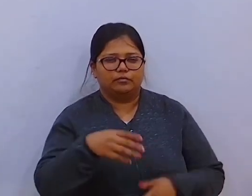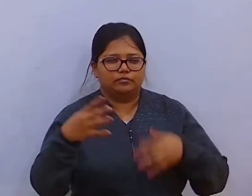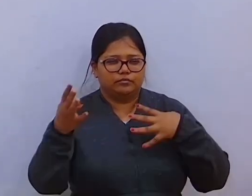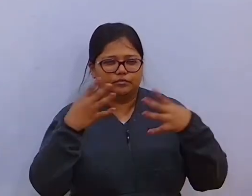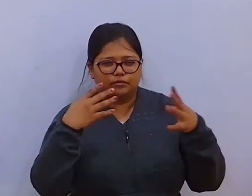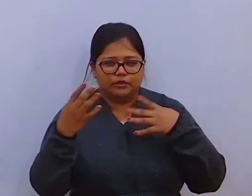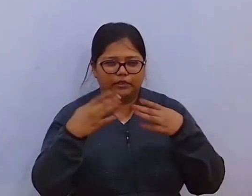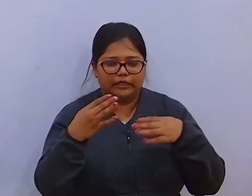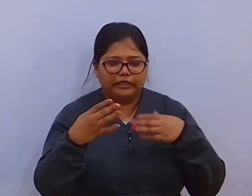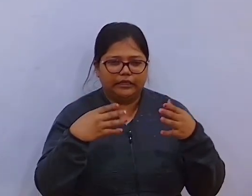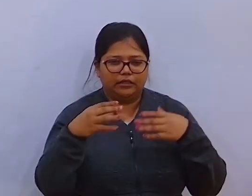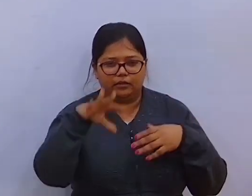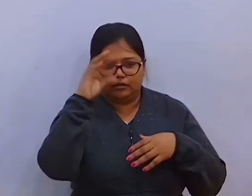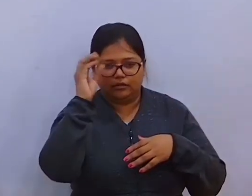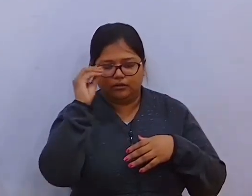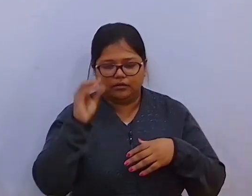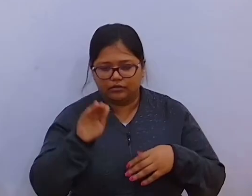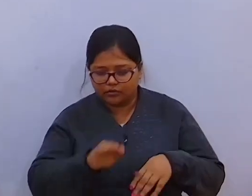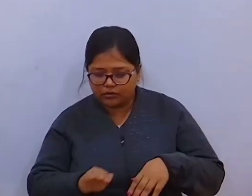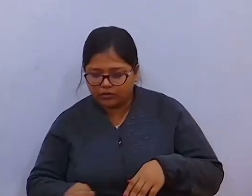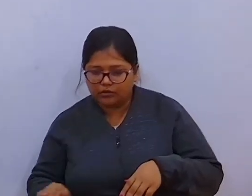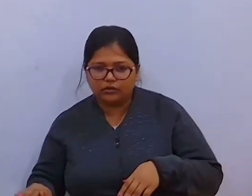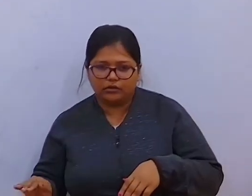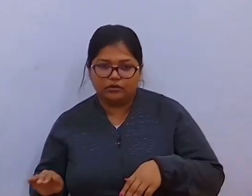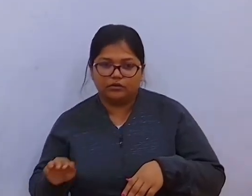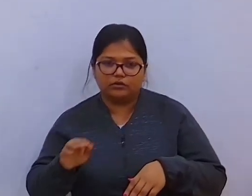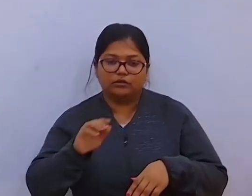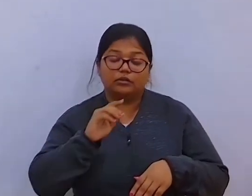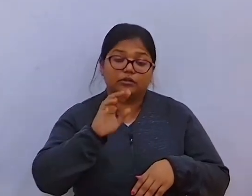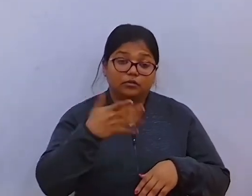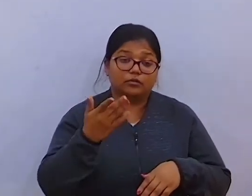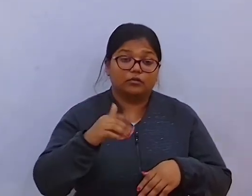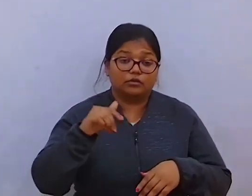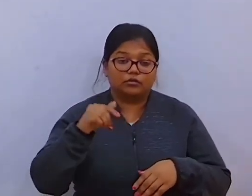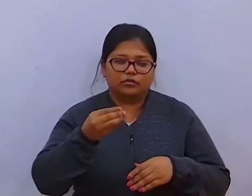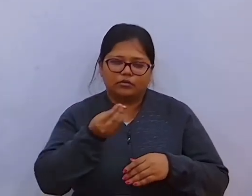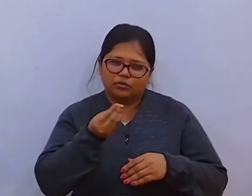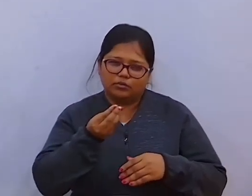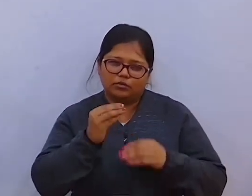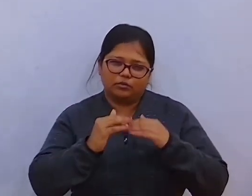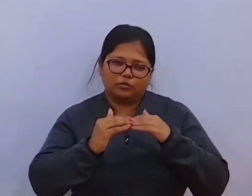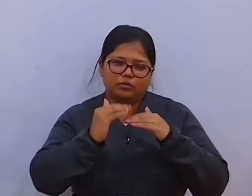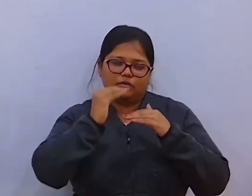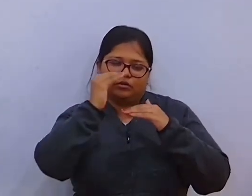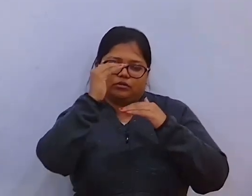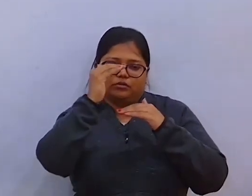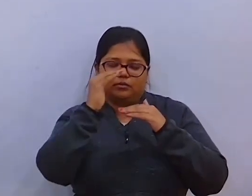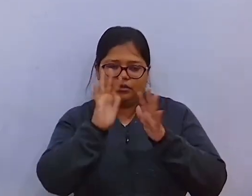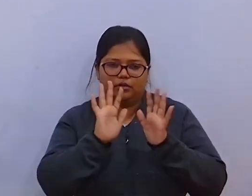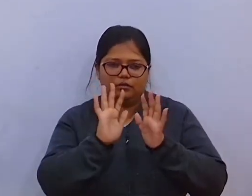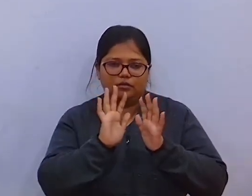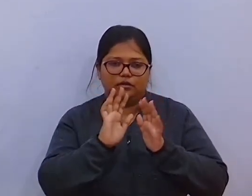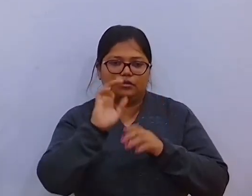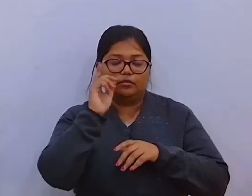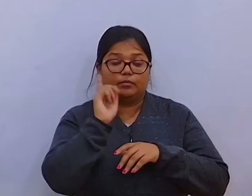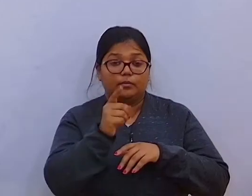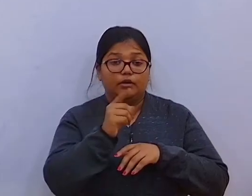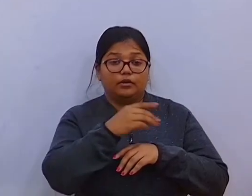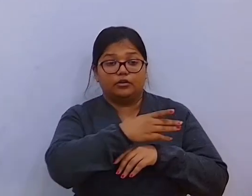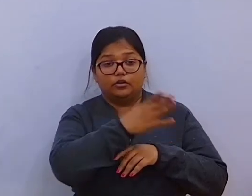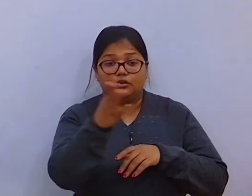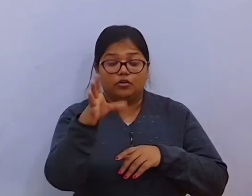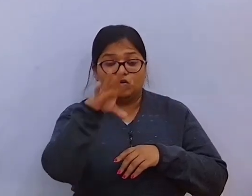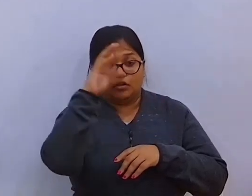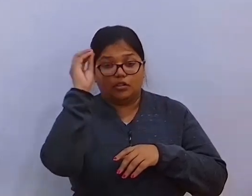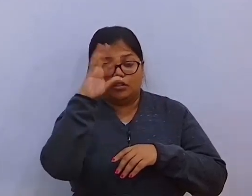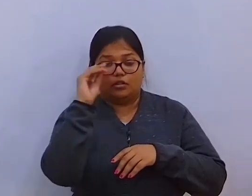में हम लोग आते हैं, तो मैं ये आप लोगों को होमवर्क देती हूँ है ना, कि पवने कितने प्रकार की होती हैं ये पहले जानना ज़रूरी